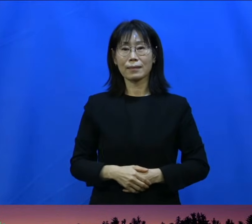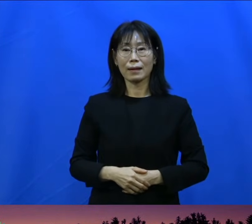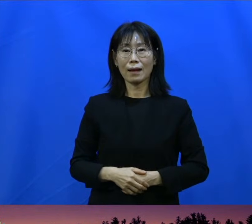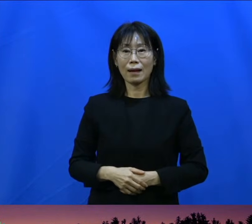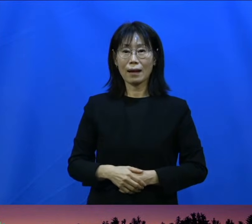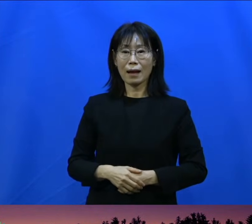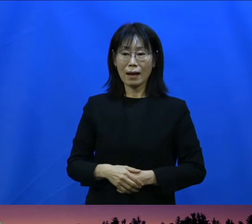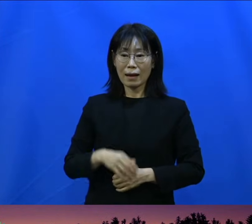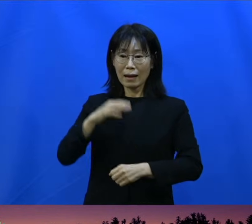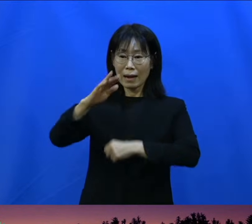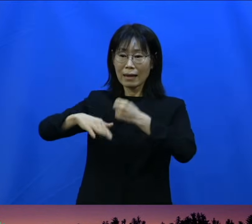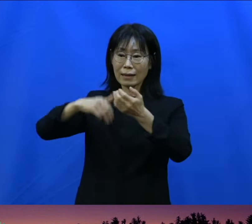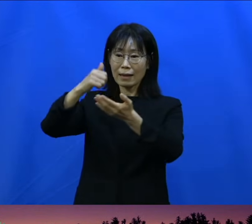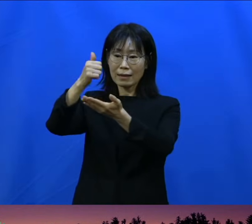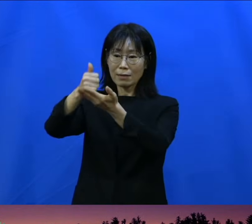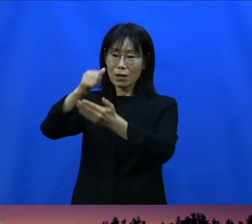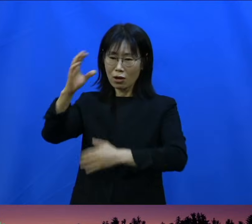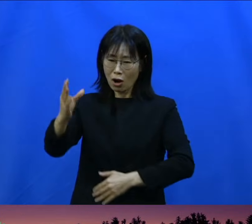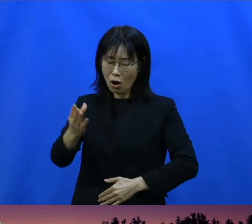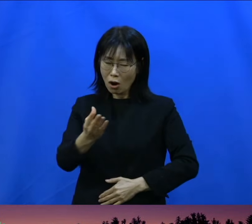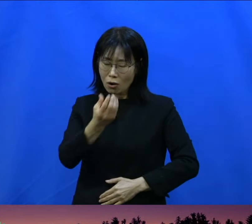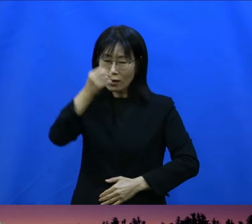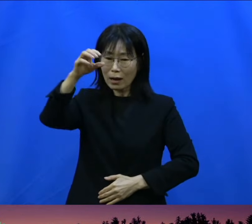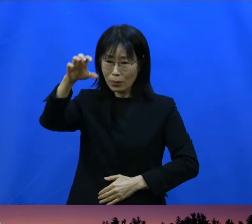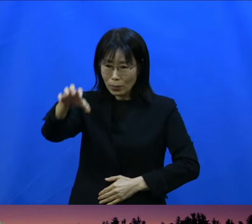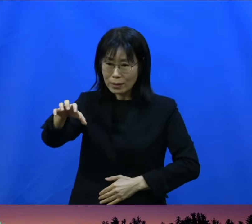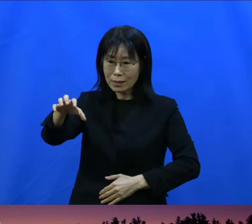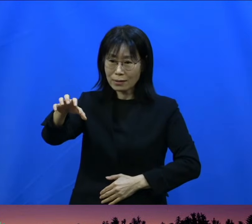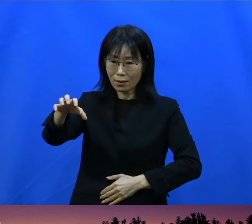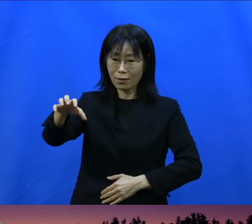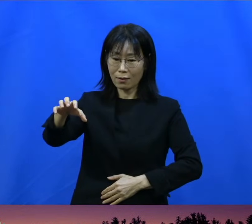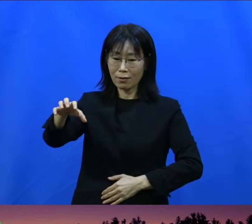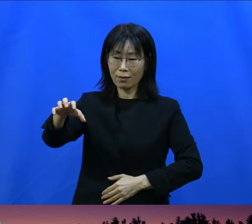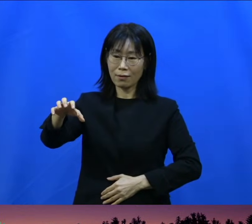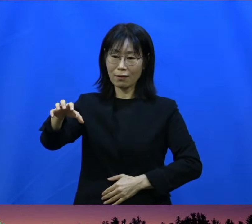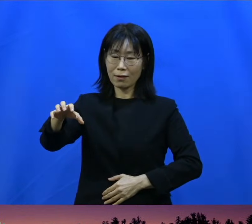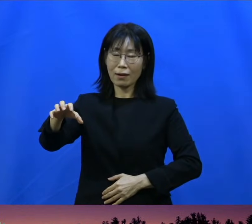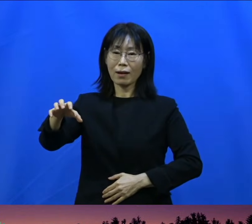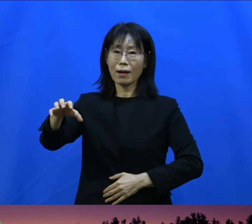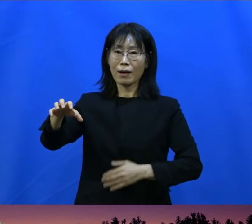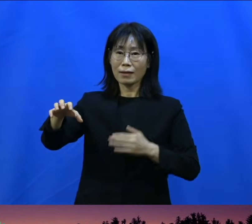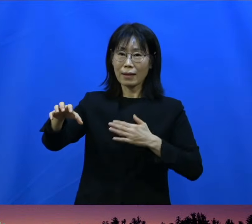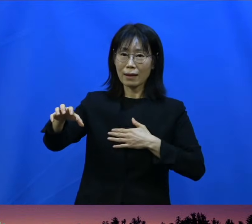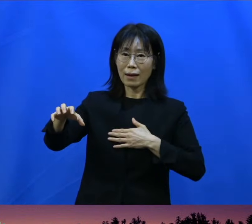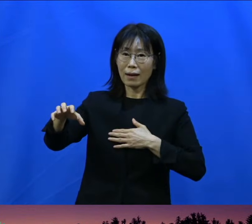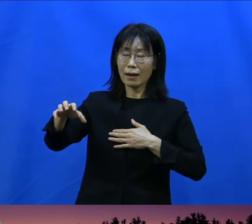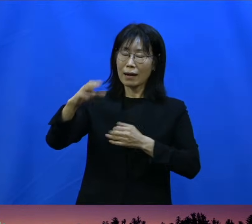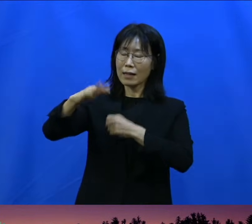그를 놓치면 가나안은 의미가 없어요. 가나안 땅에 들어가서 다시 광야가 시작돼요.